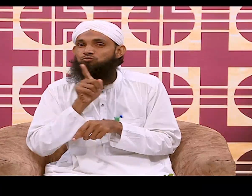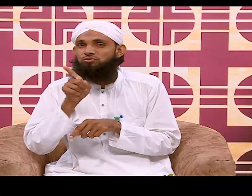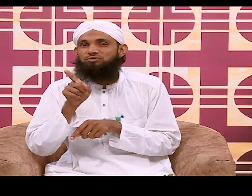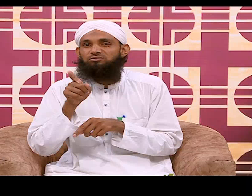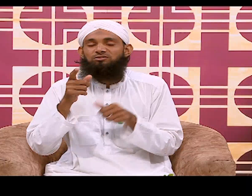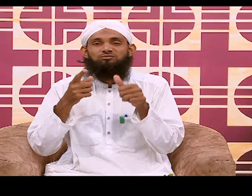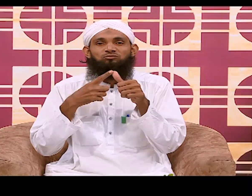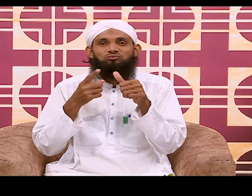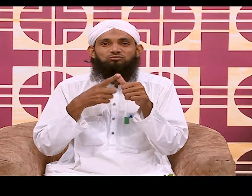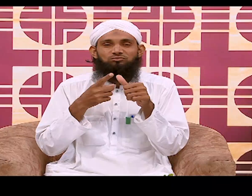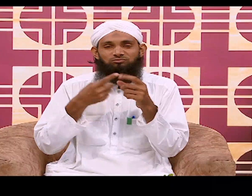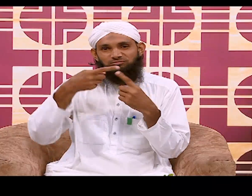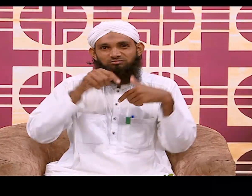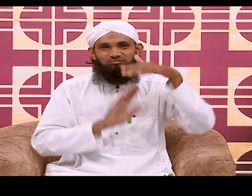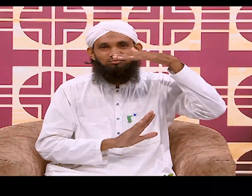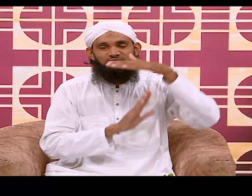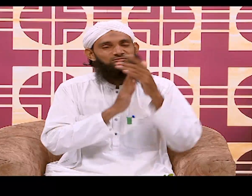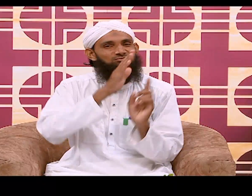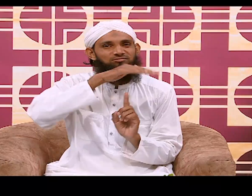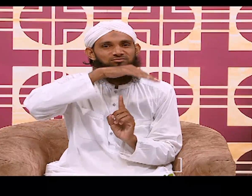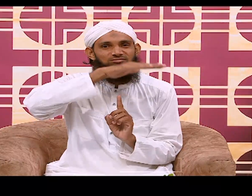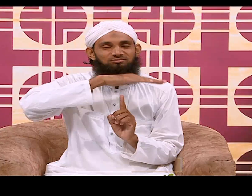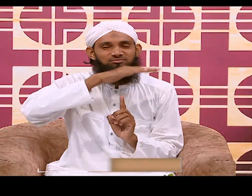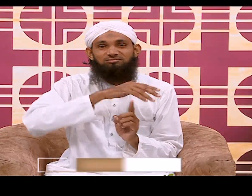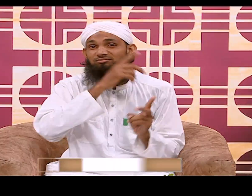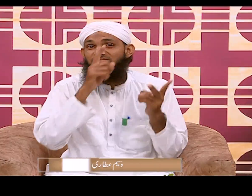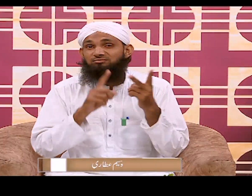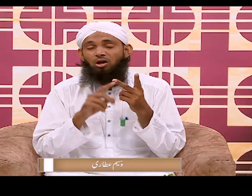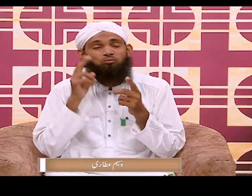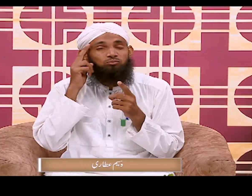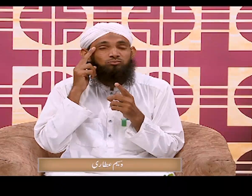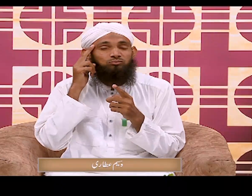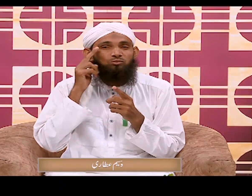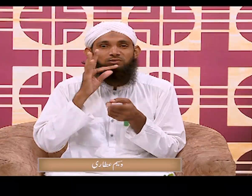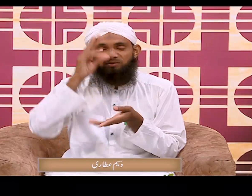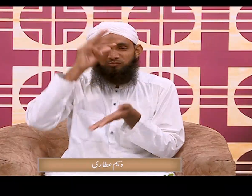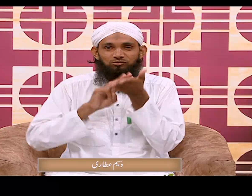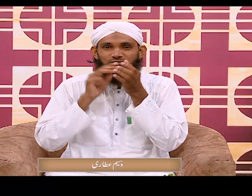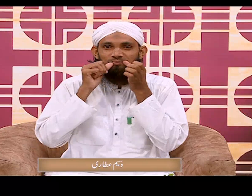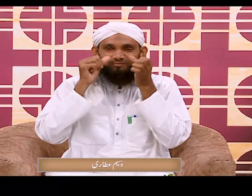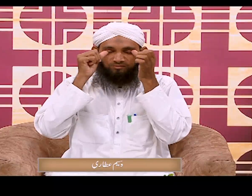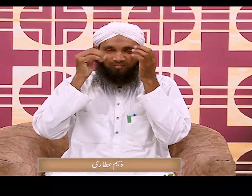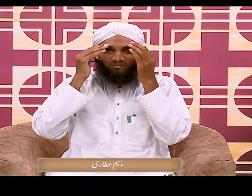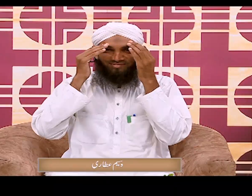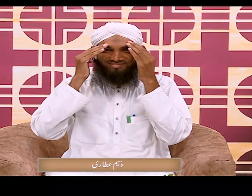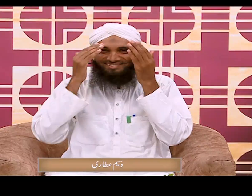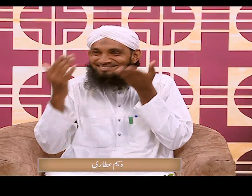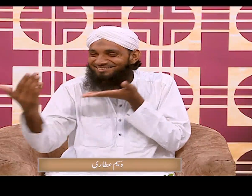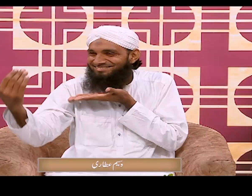حضرت ابو صالح موسیٰ جنگی دوست رحمت اللہ علیہ کو خواب میں سرکار مدینہ قرار قلب و سینہ